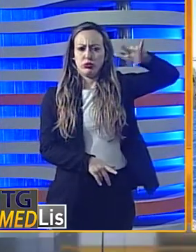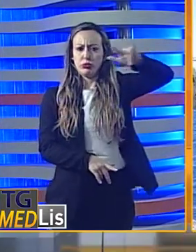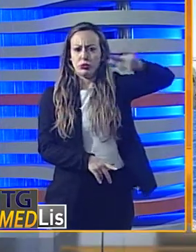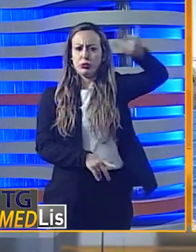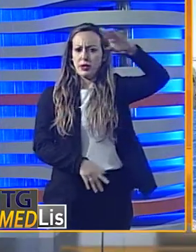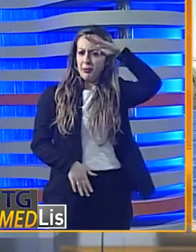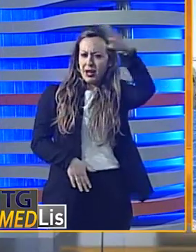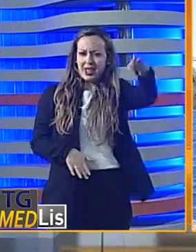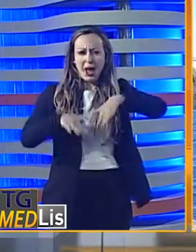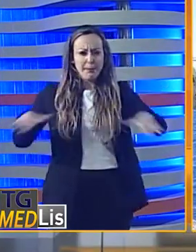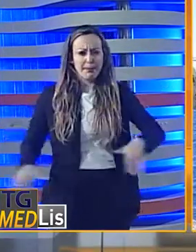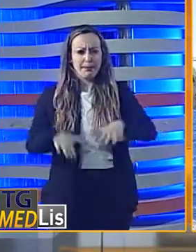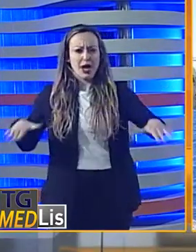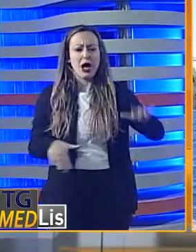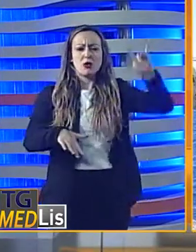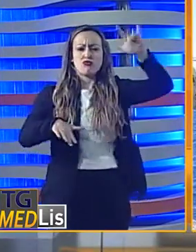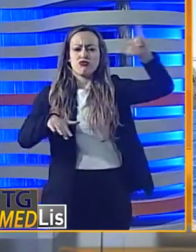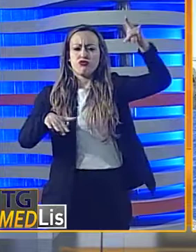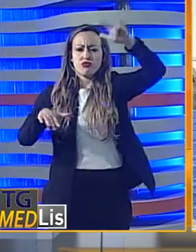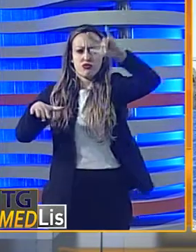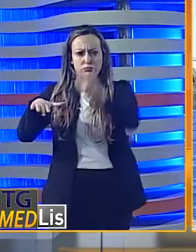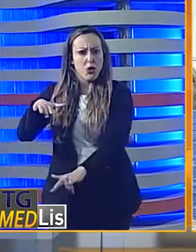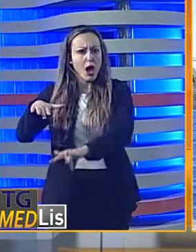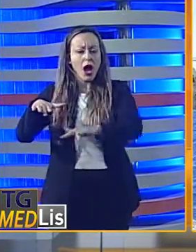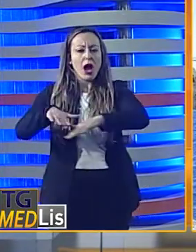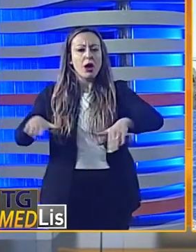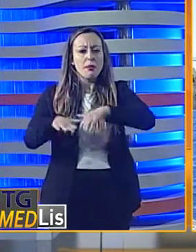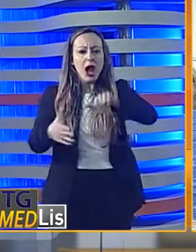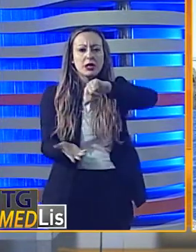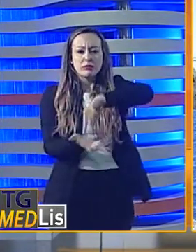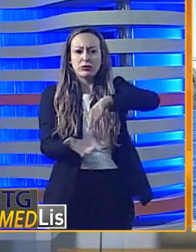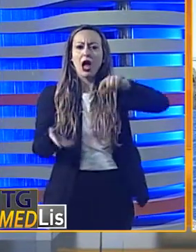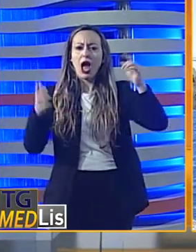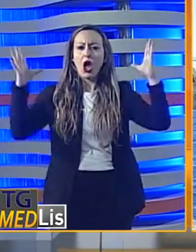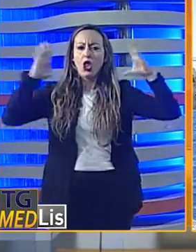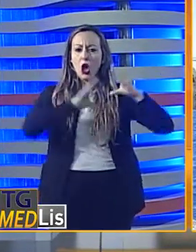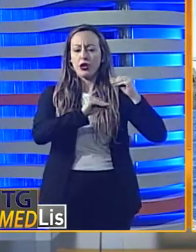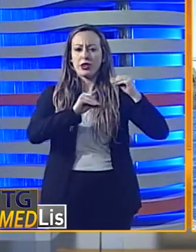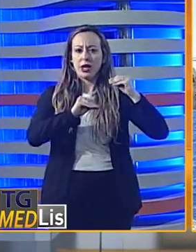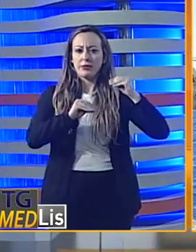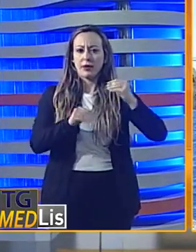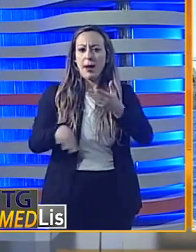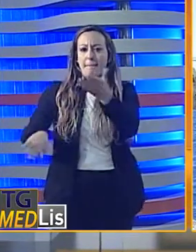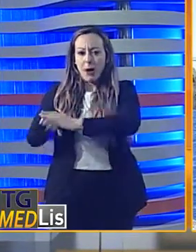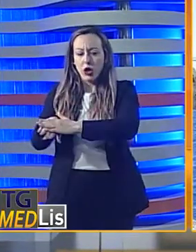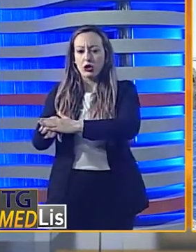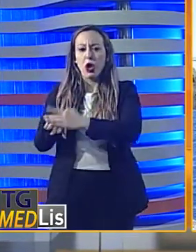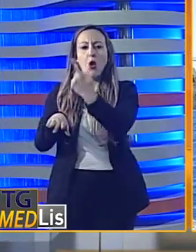Un elicottero della Marina Militare è caduto nel Mediterraneo centrale durante un'esercitazione